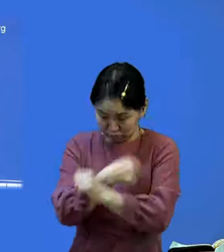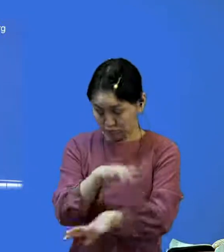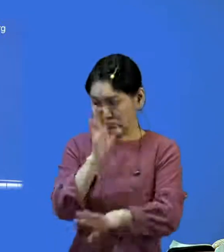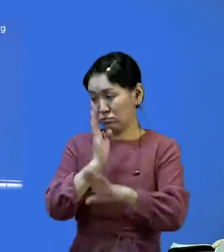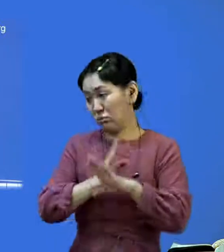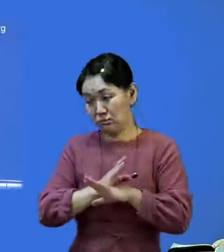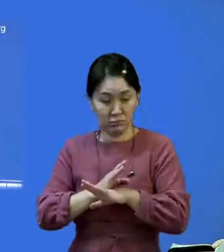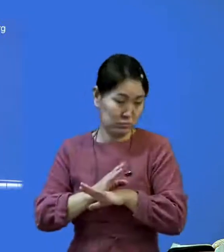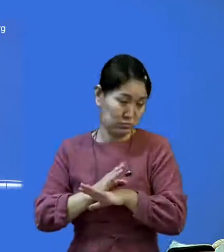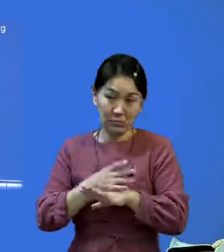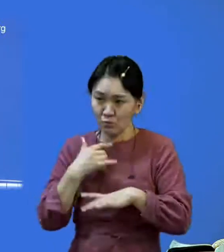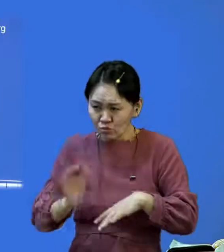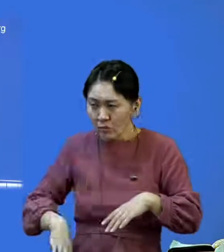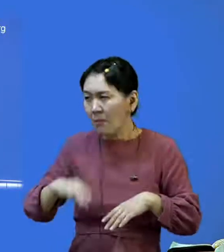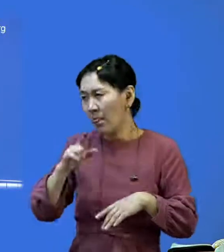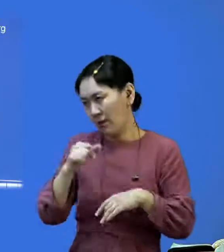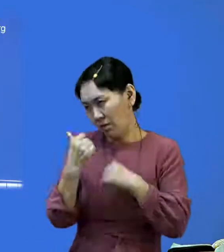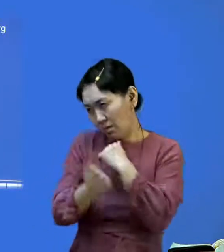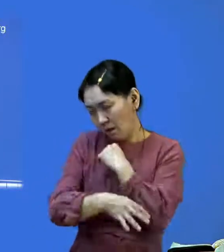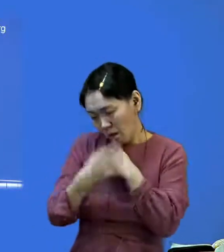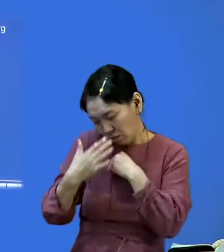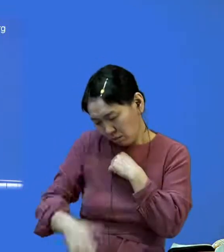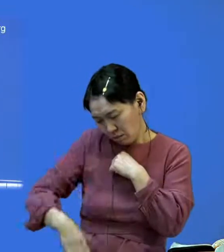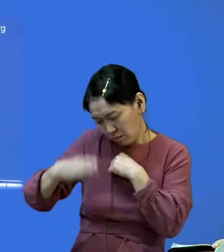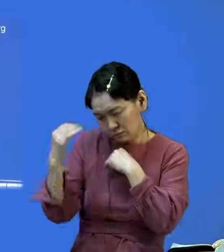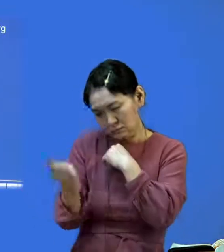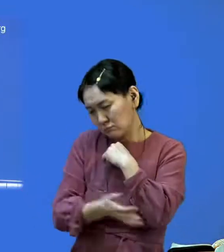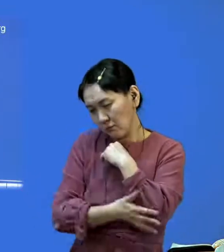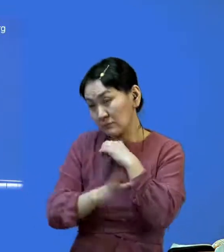Яагаад баг хагасаа хаалга дэндүү ядуу амьдэрсэн.